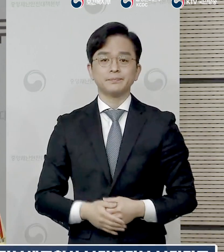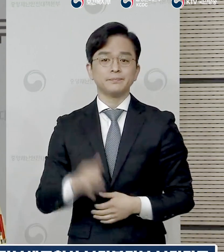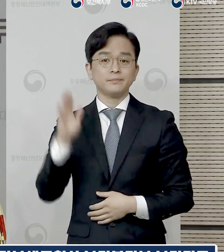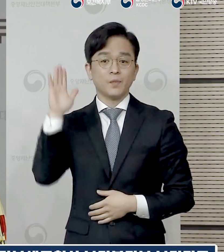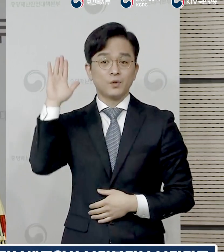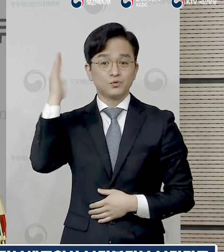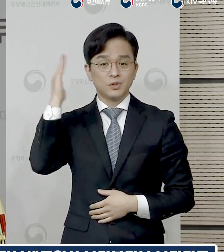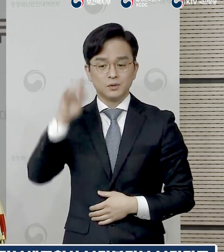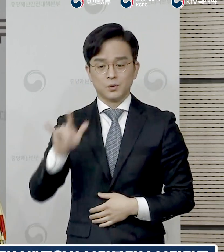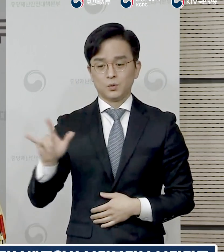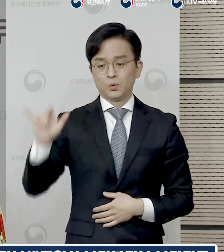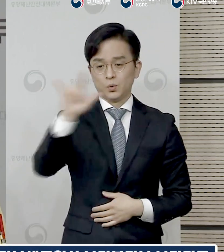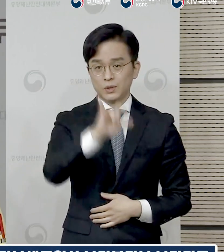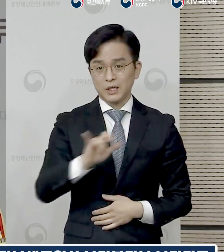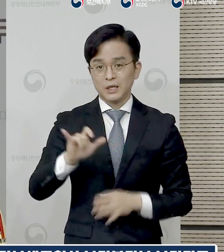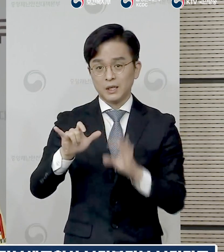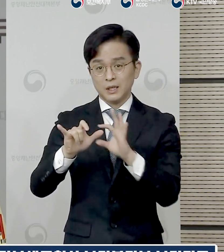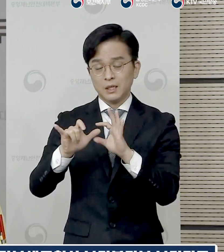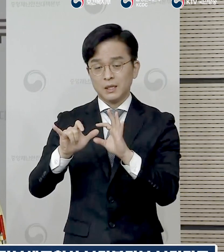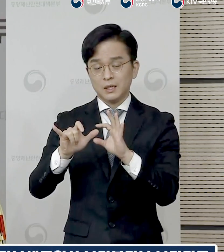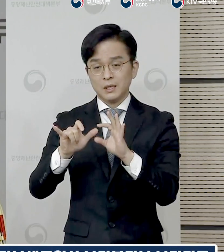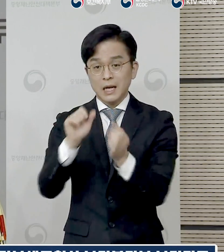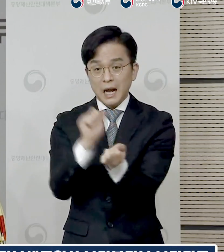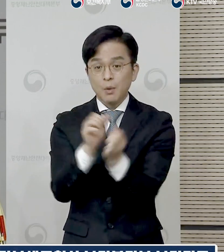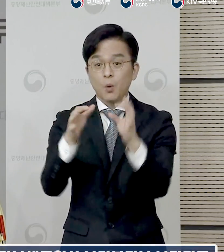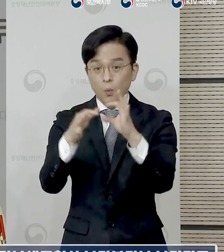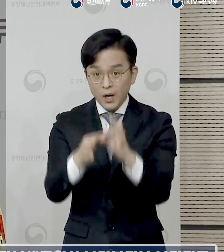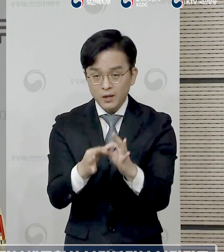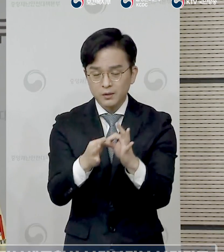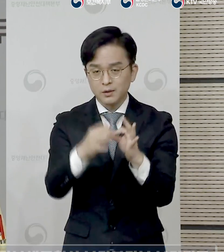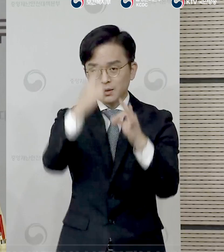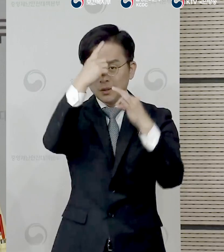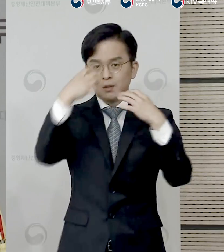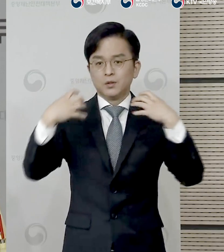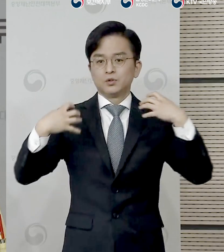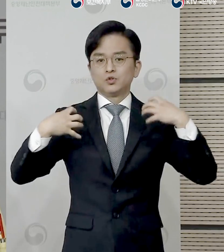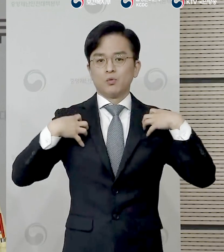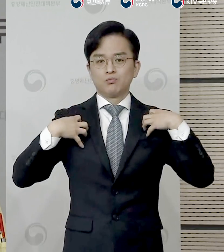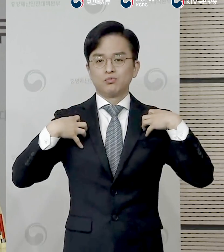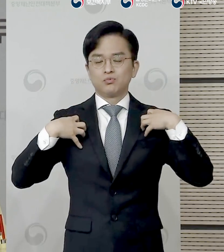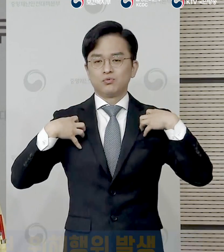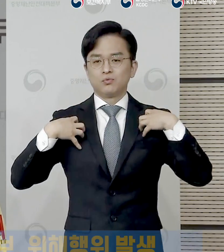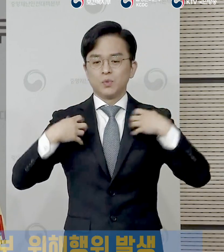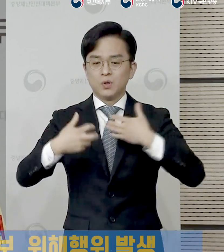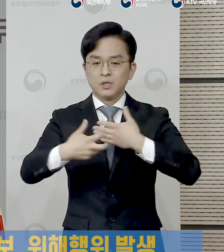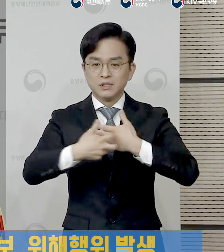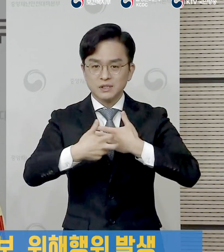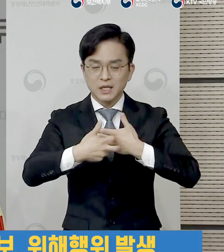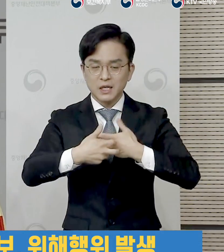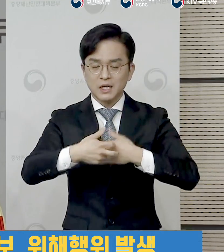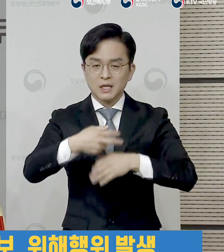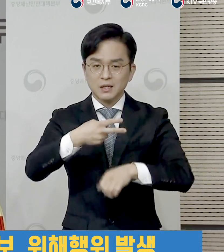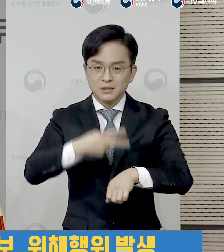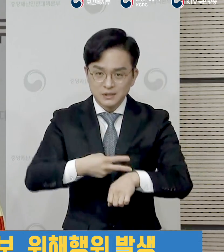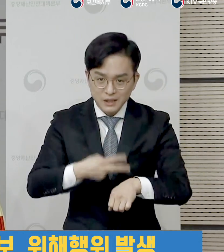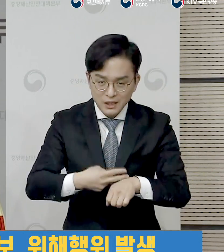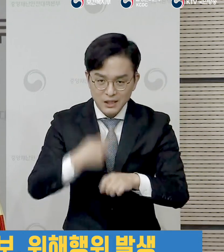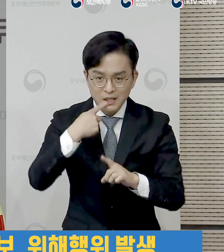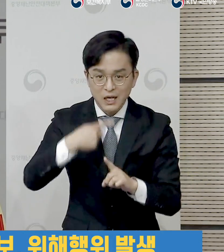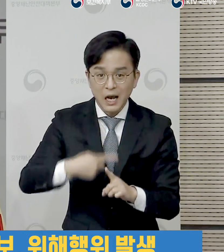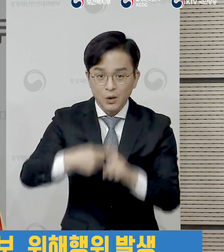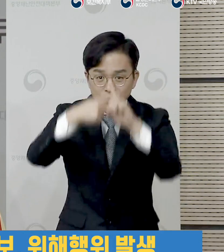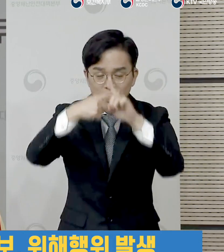최근 코로나19와 관련하여 방역 당국과 현장 종사자들에 대한 허위, 왜곡 정보를